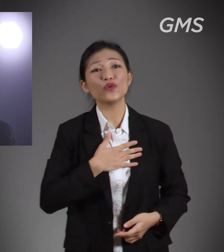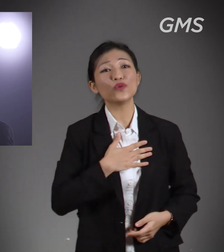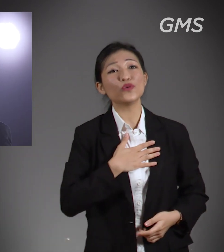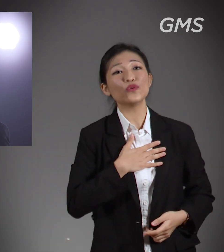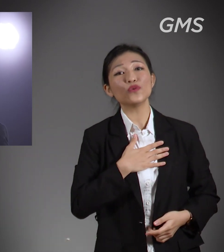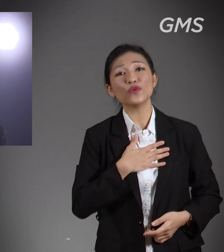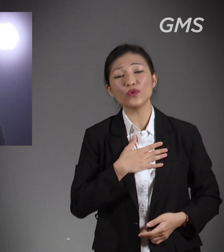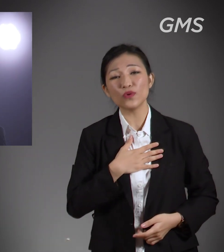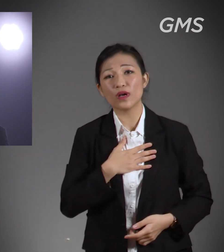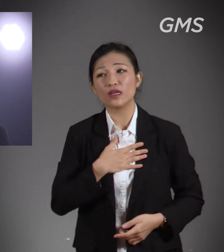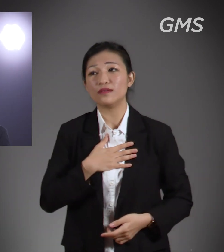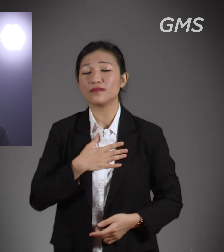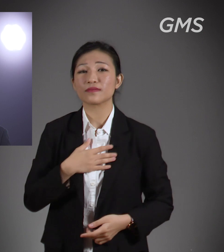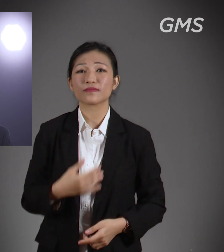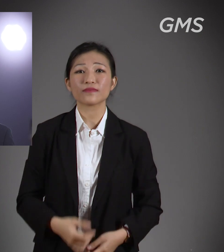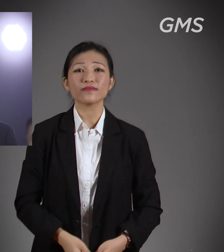hidupku.